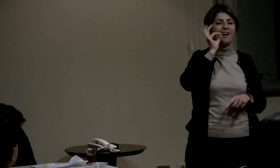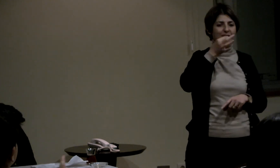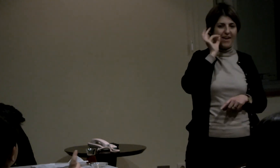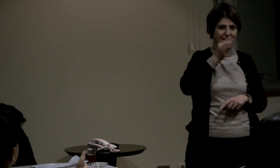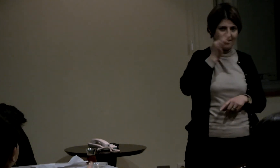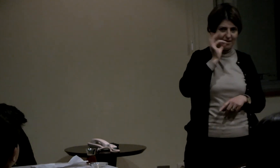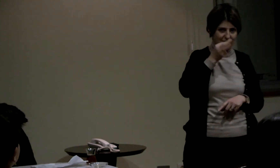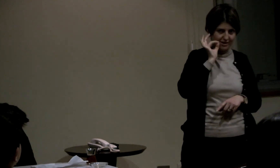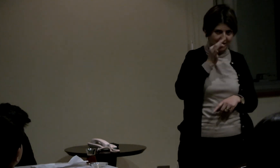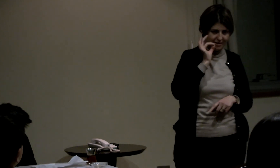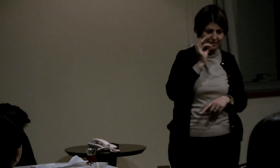Nescafe, aynen.